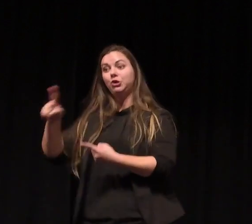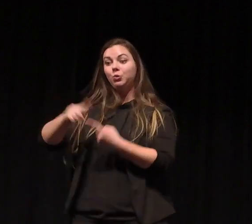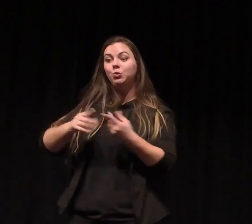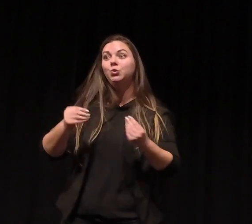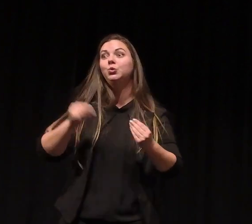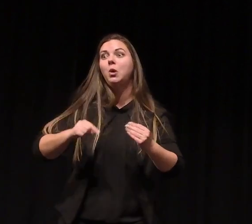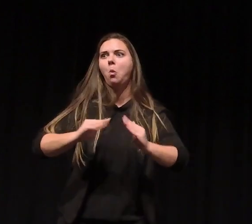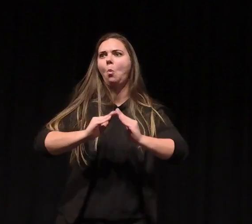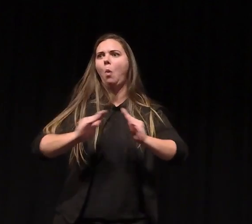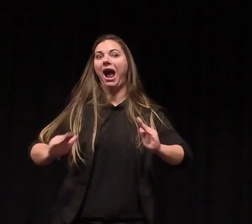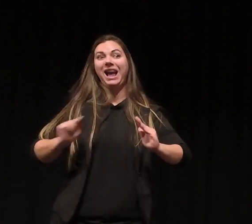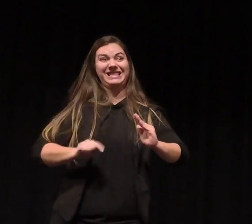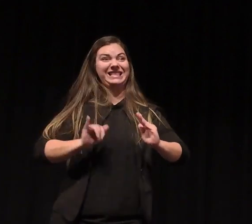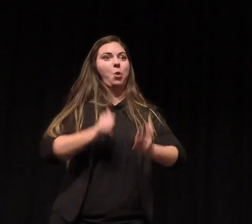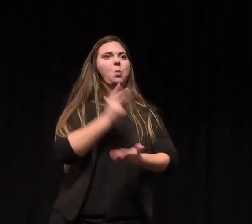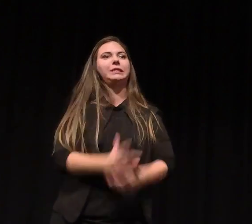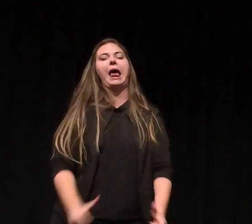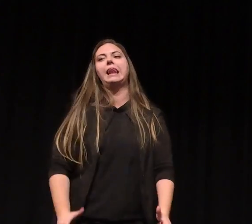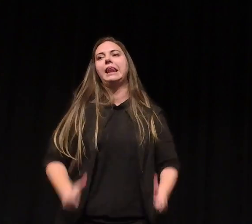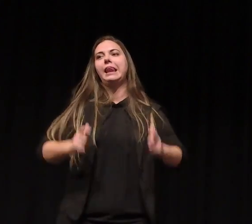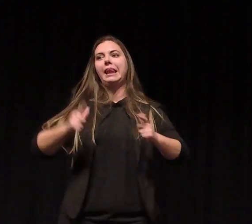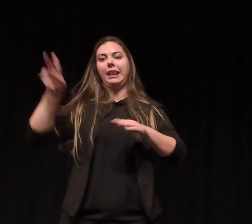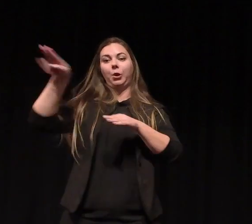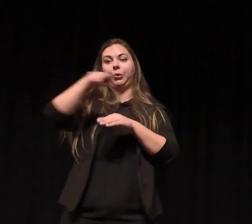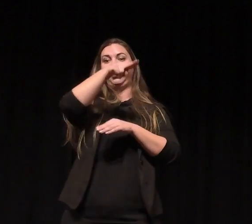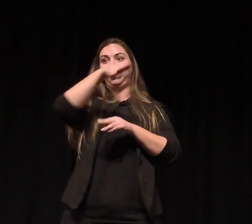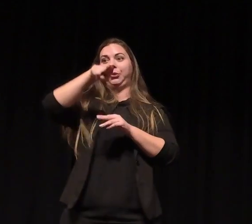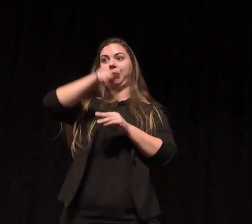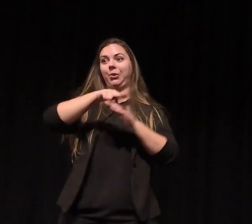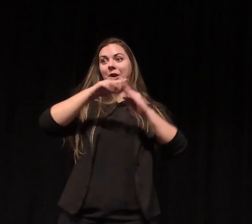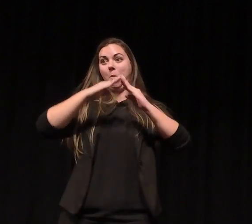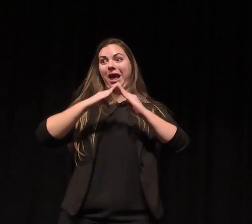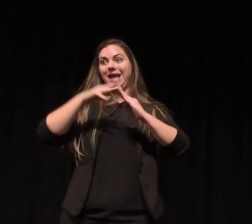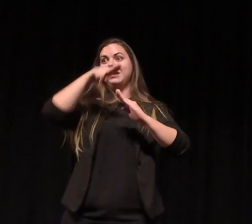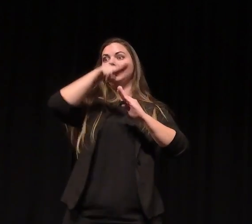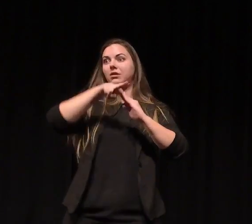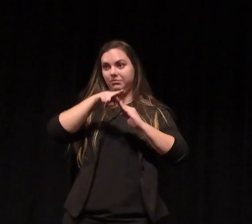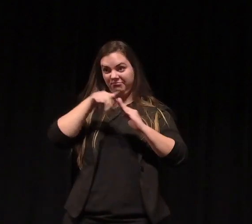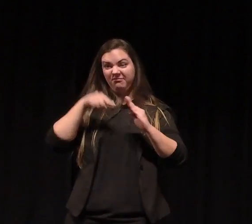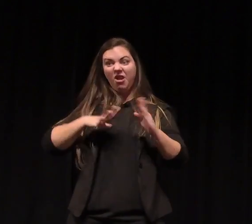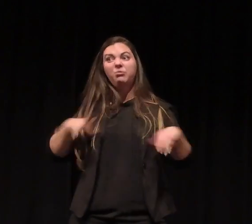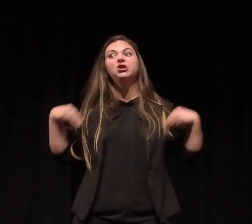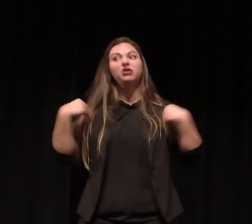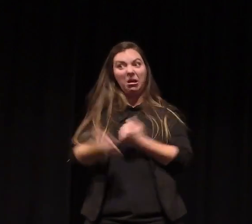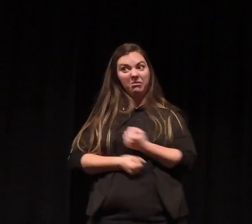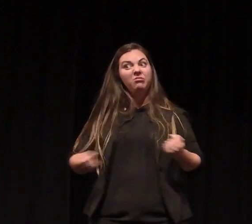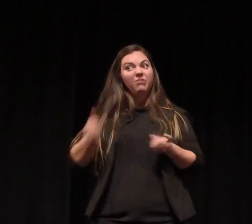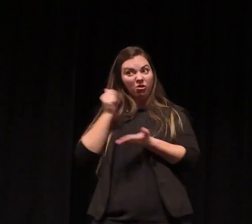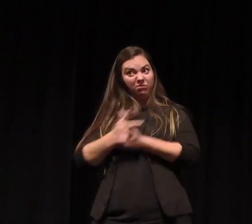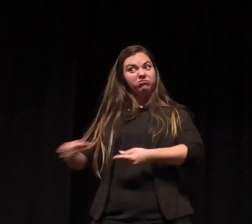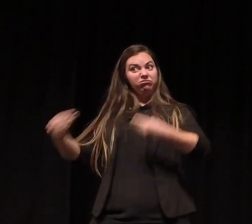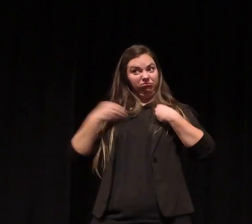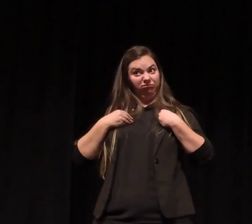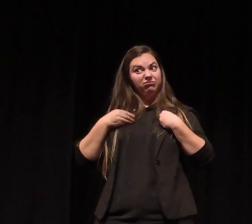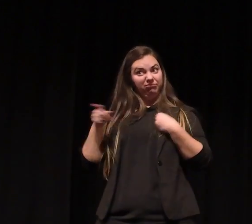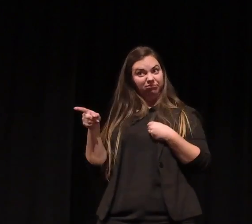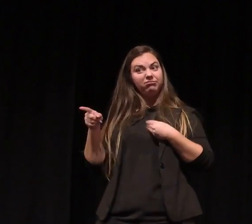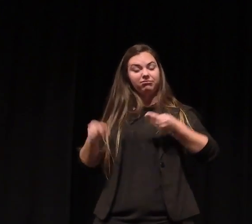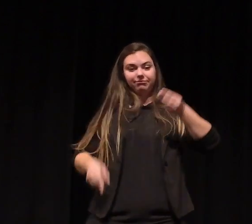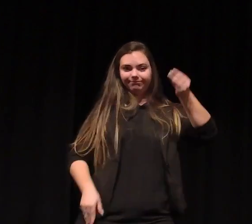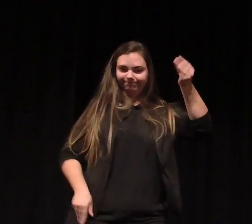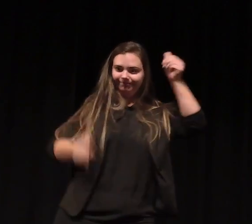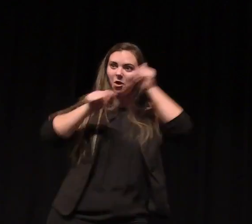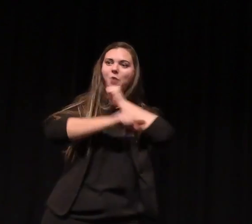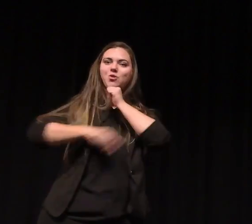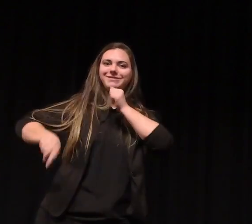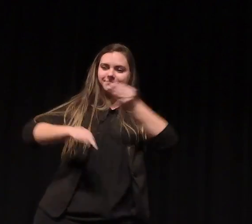village. Un employé de l'hôtel sort avec une robe de chambre, puis la donne à monsieur Trônette, qui se dépêche